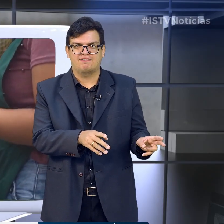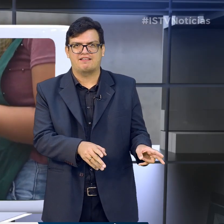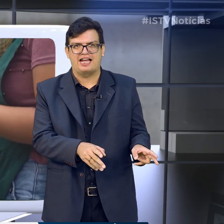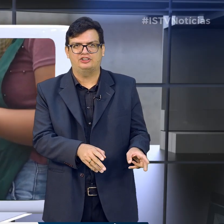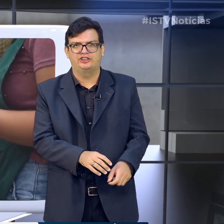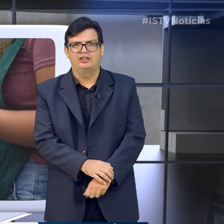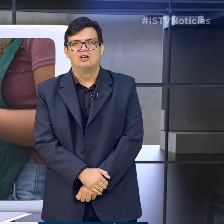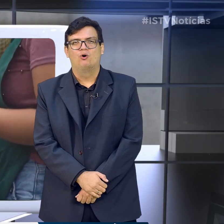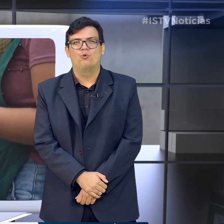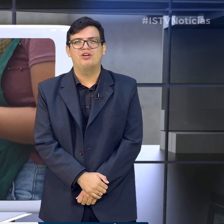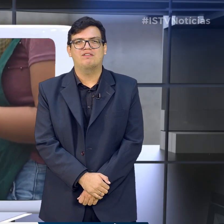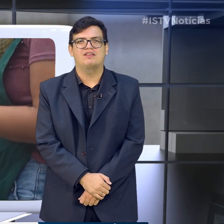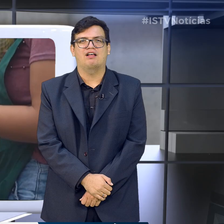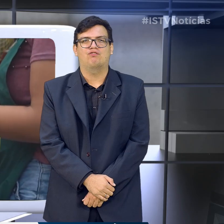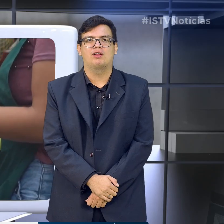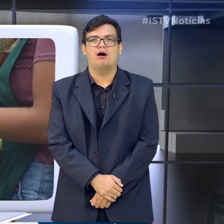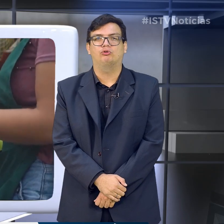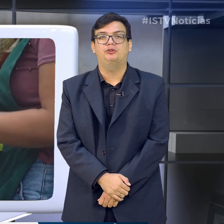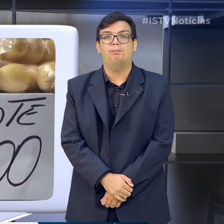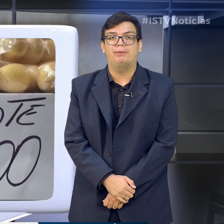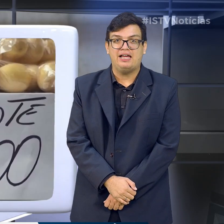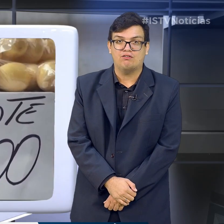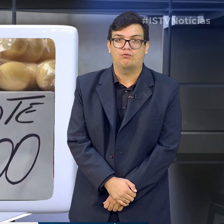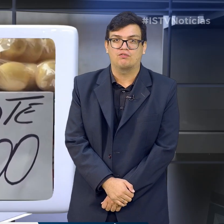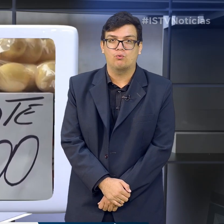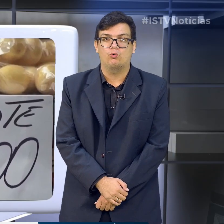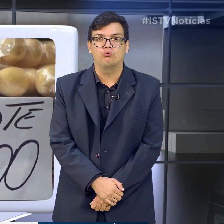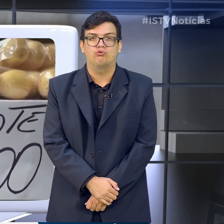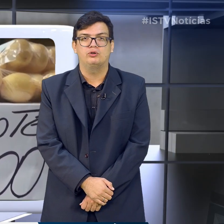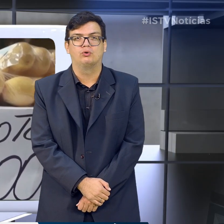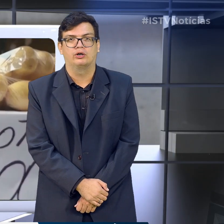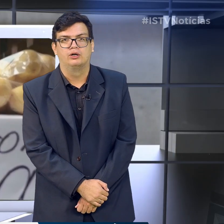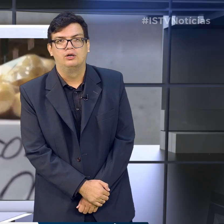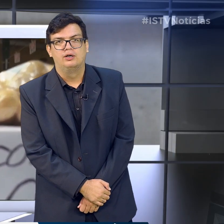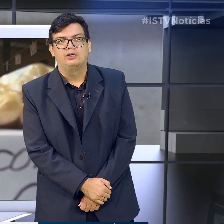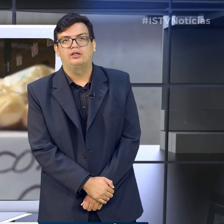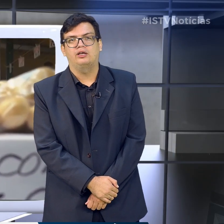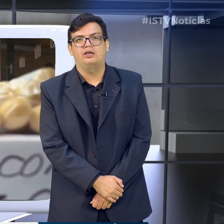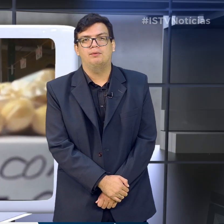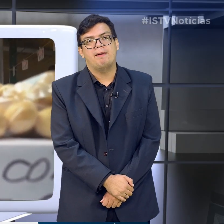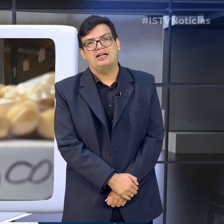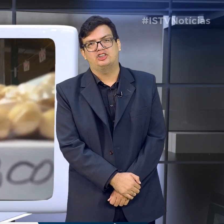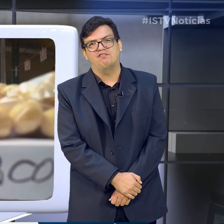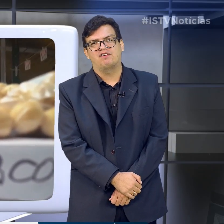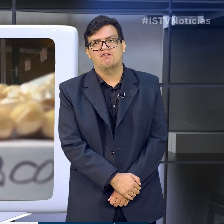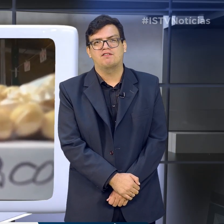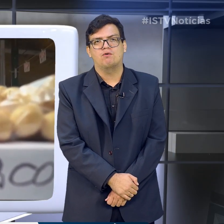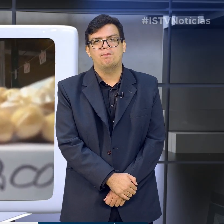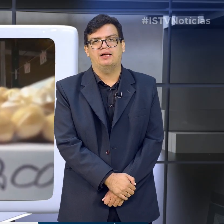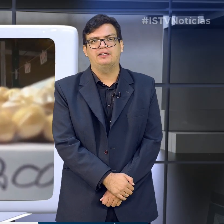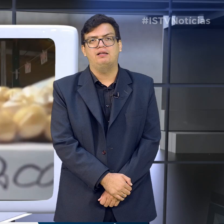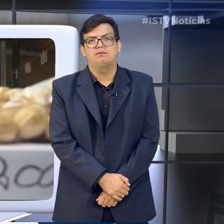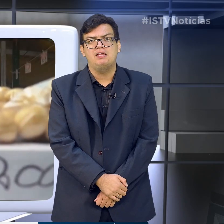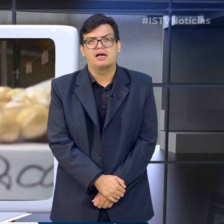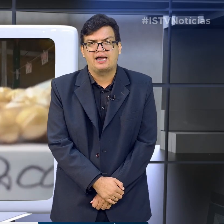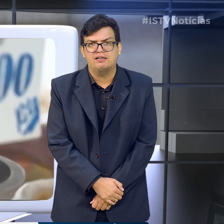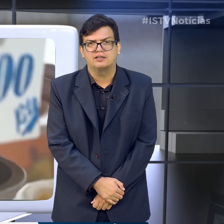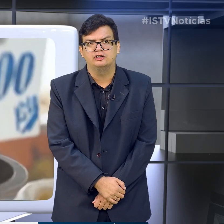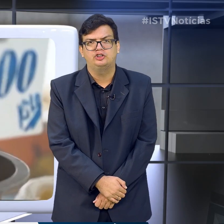7 o índice Nacional de preços ao consumidor que mede a inflação para quem tem renda